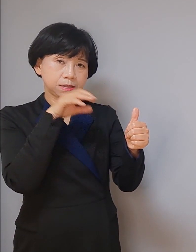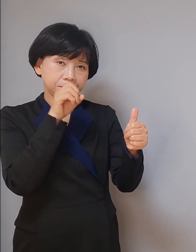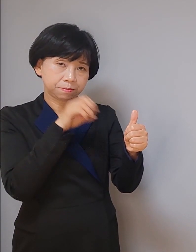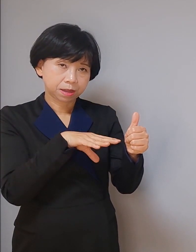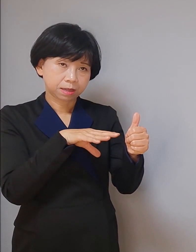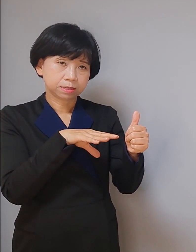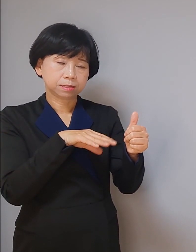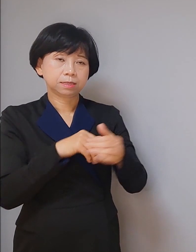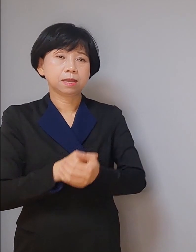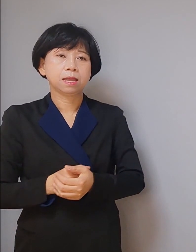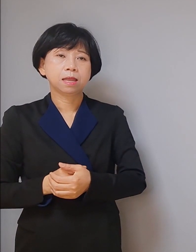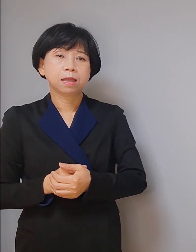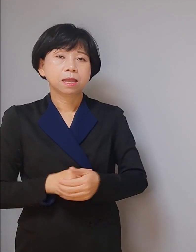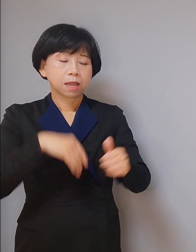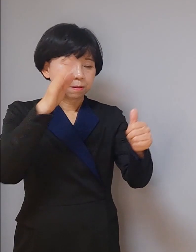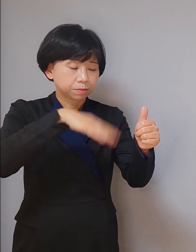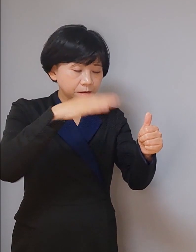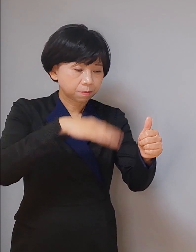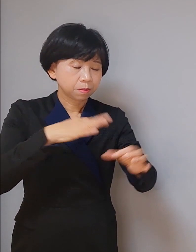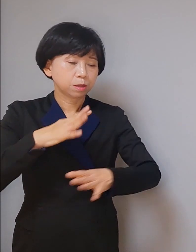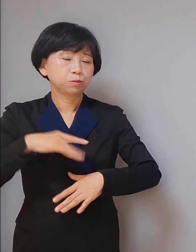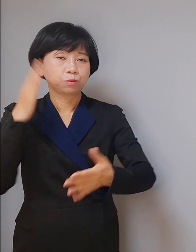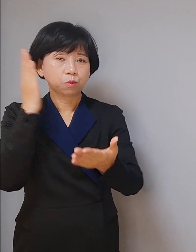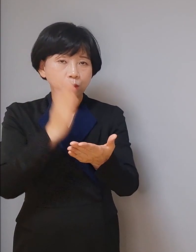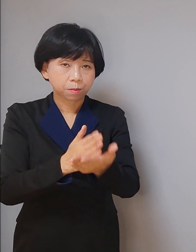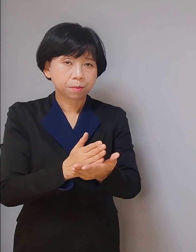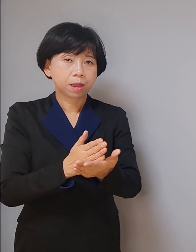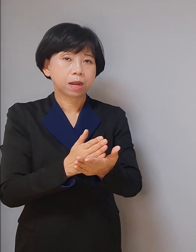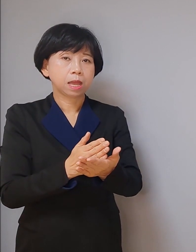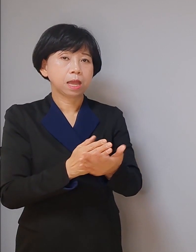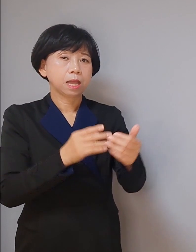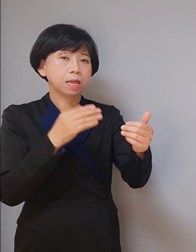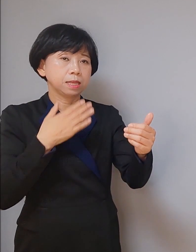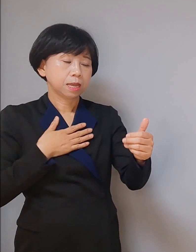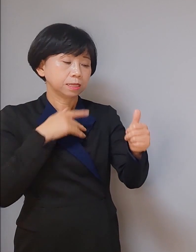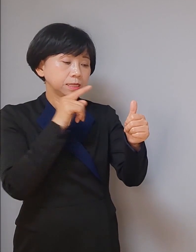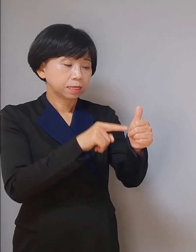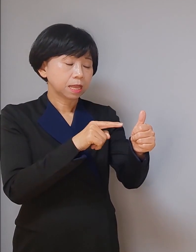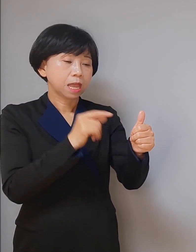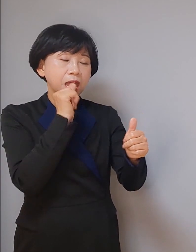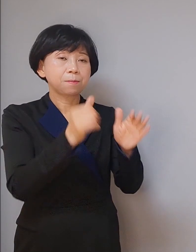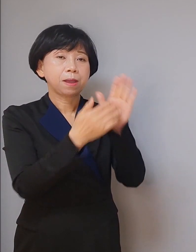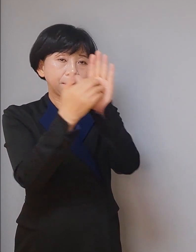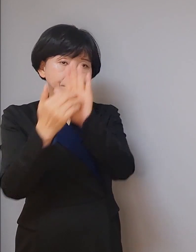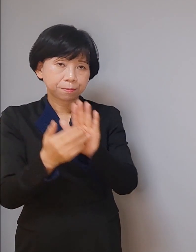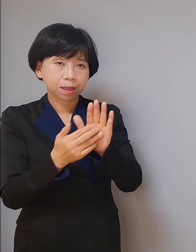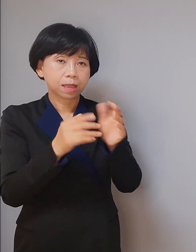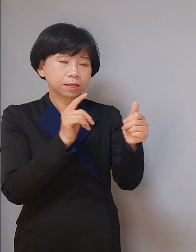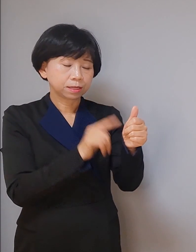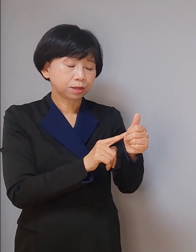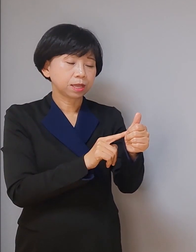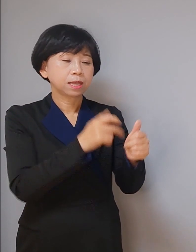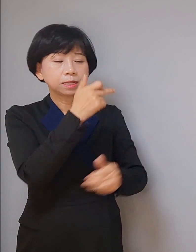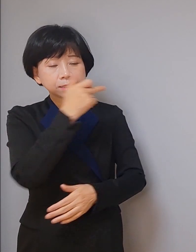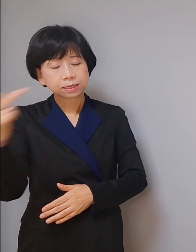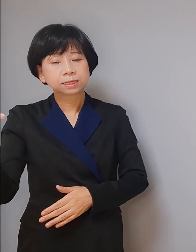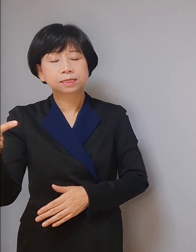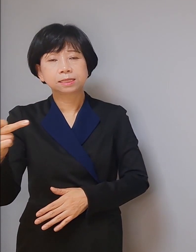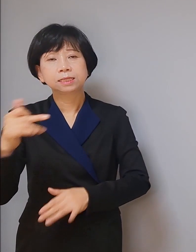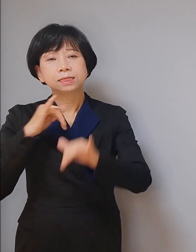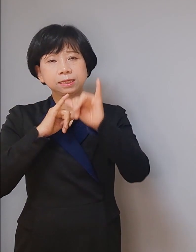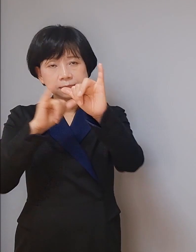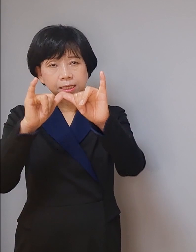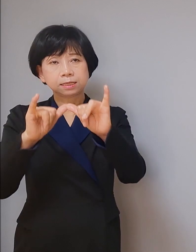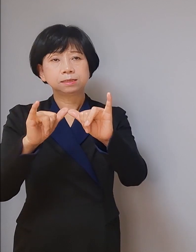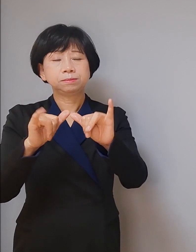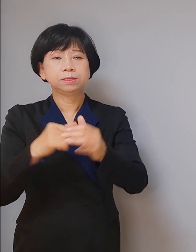임하여 이르시되 아브라함아 두려워하지 말라. 나는 내 방패요 너의 지극히 큰